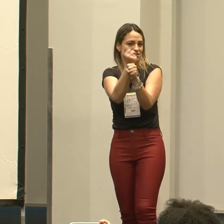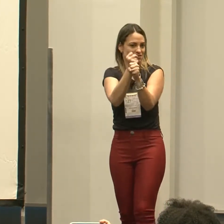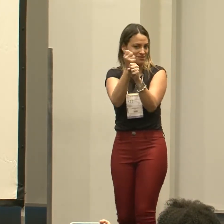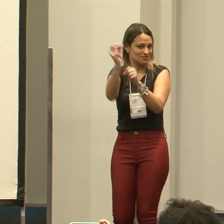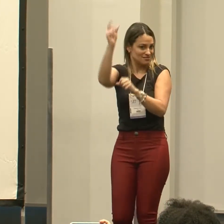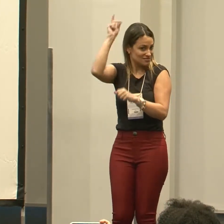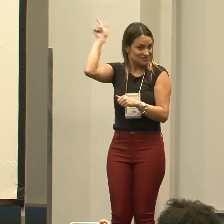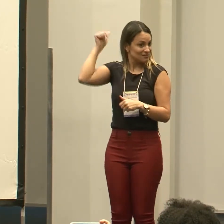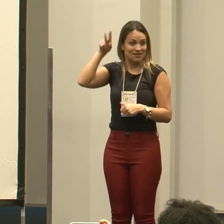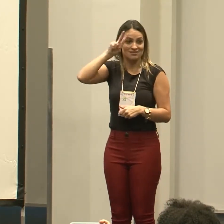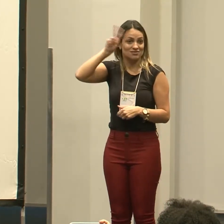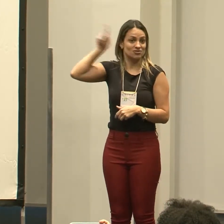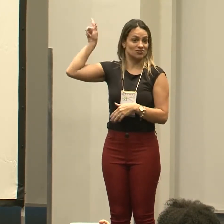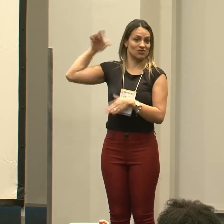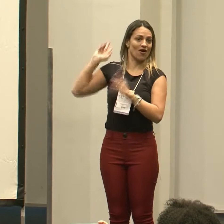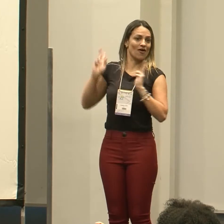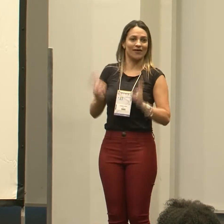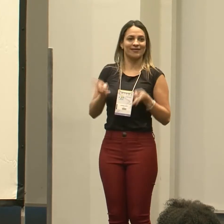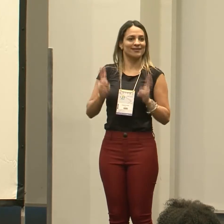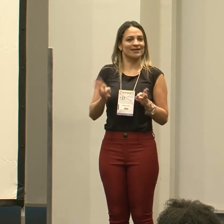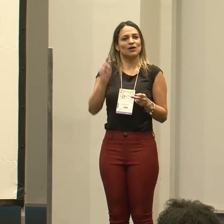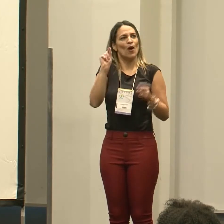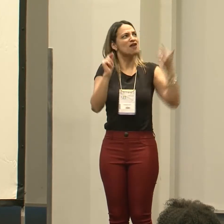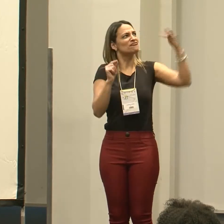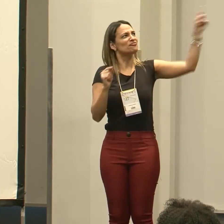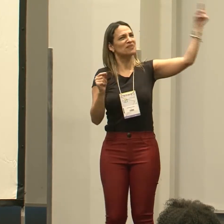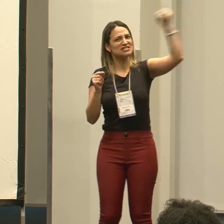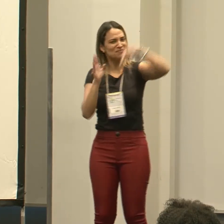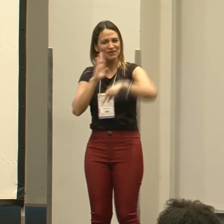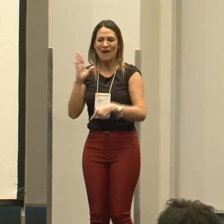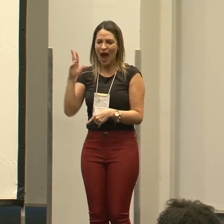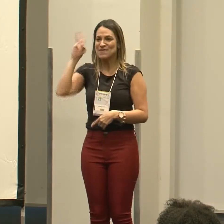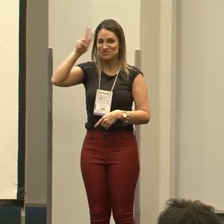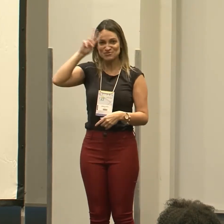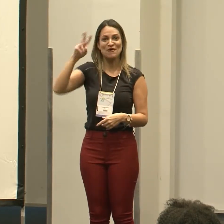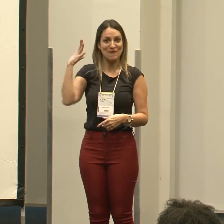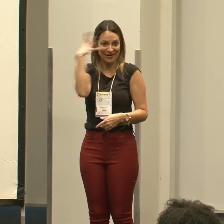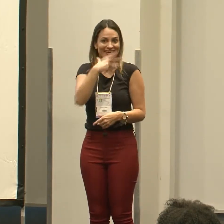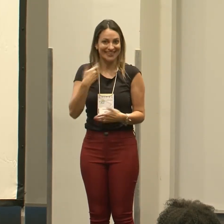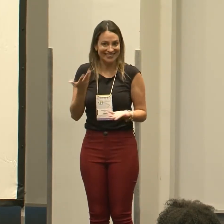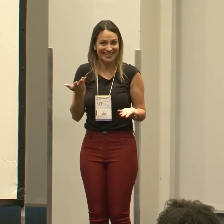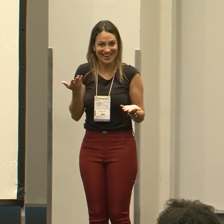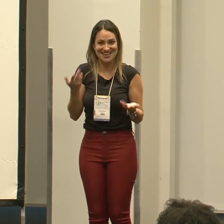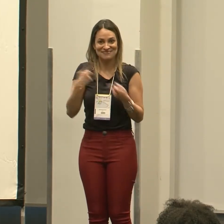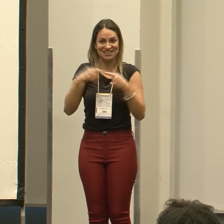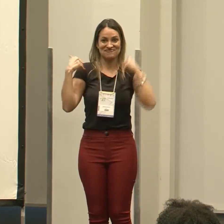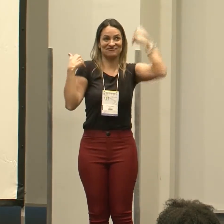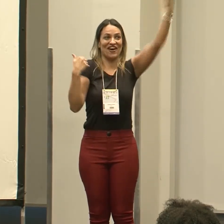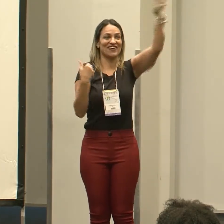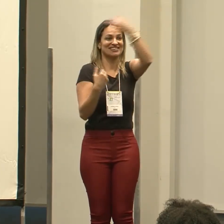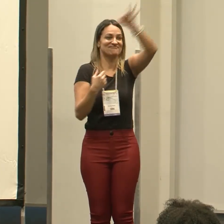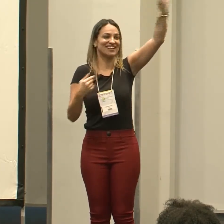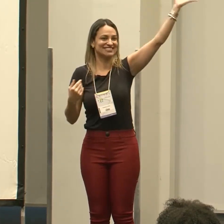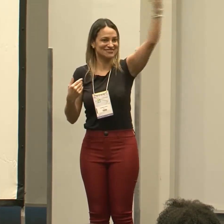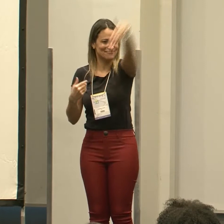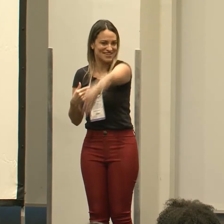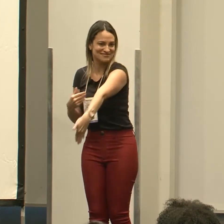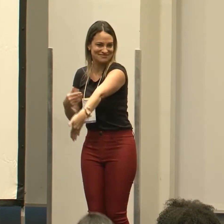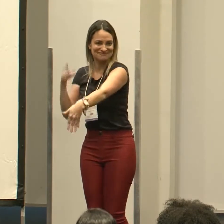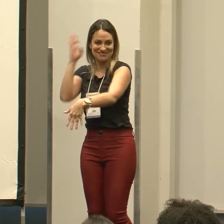em 1862 e ficou marcado na história. Ele veio da França, e é uma história bonita, né? Veio da França